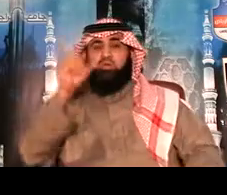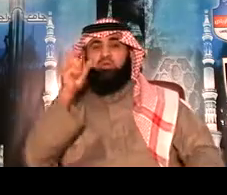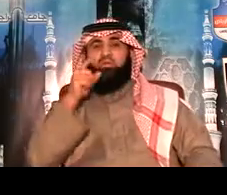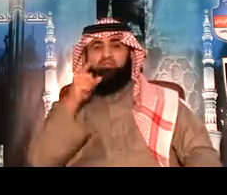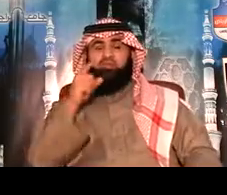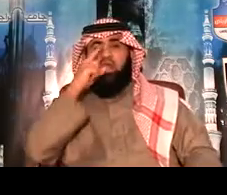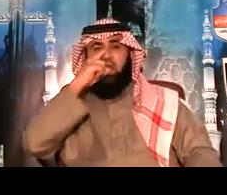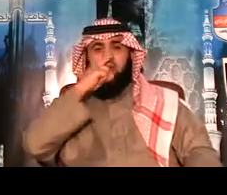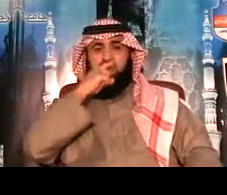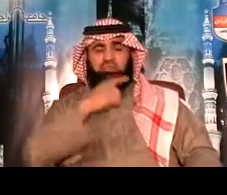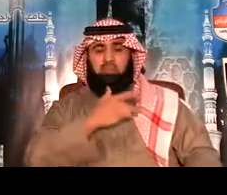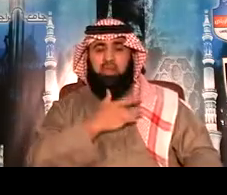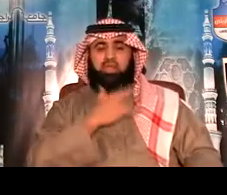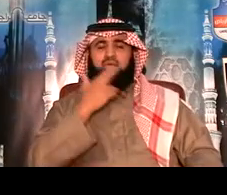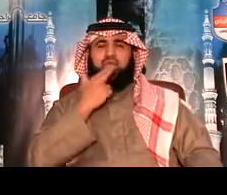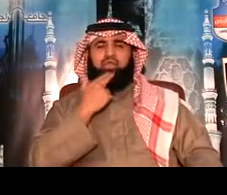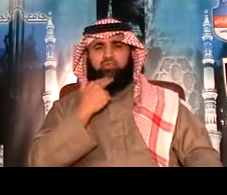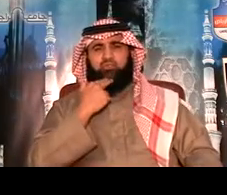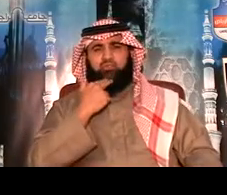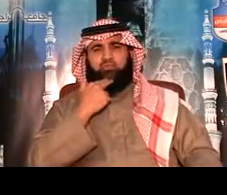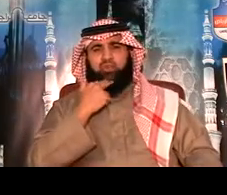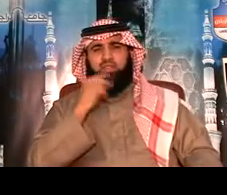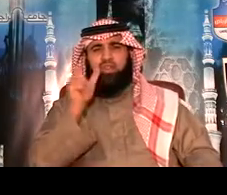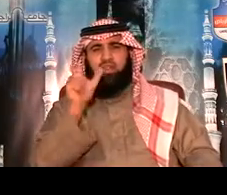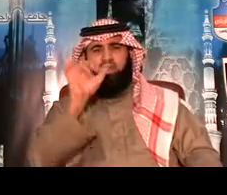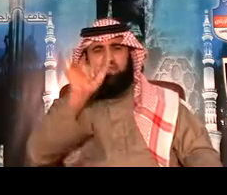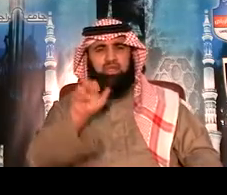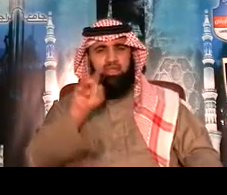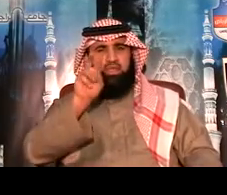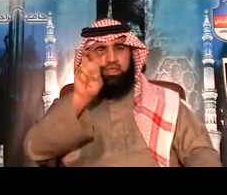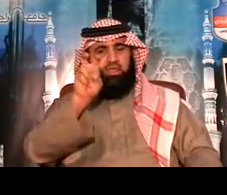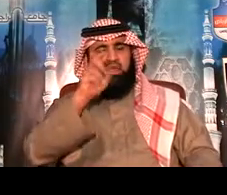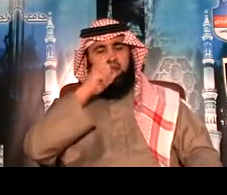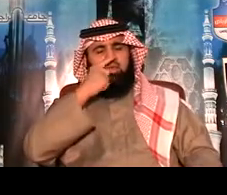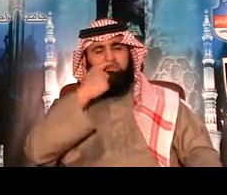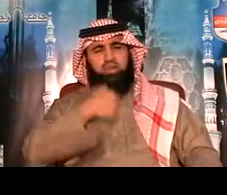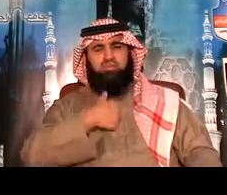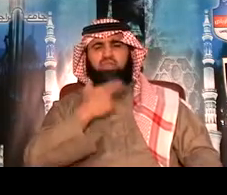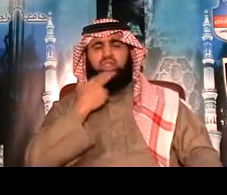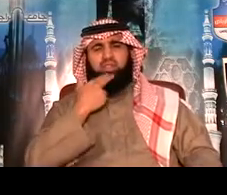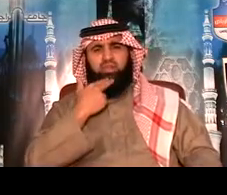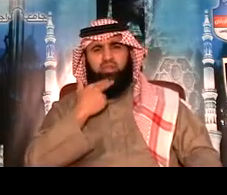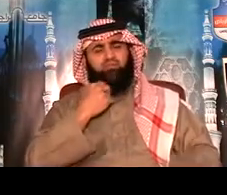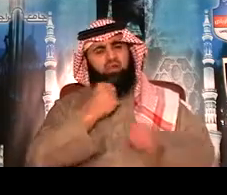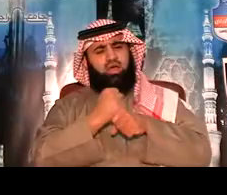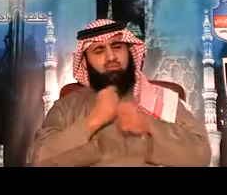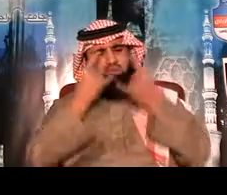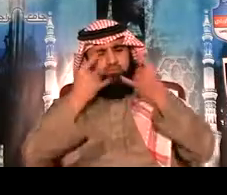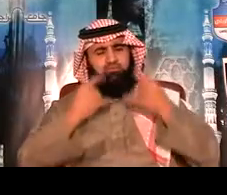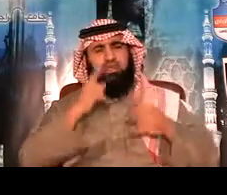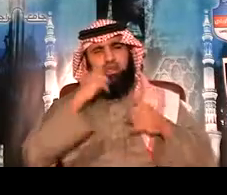يصحح نيته ويخلص قصده في عبادته وأعماله. ينبغي ألا يحدث